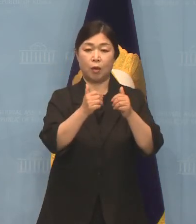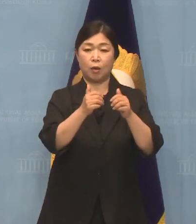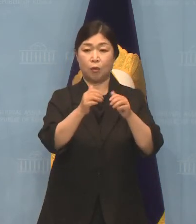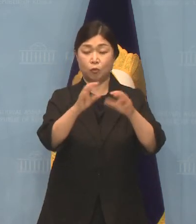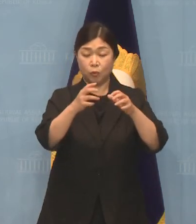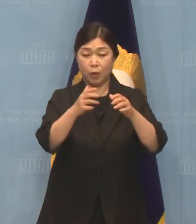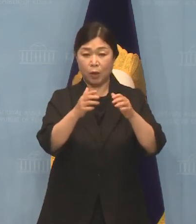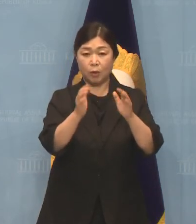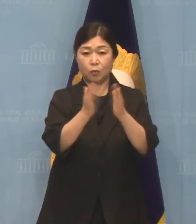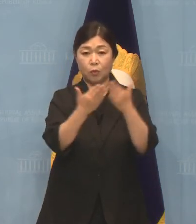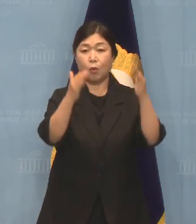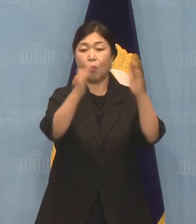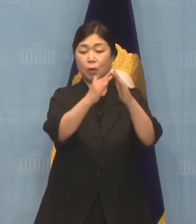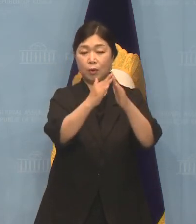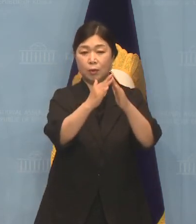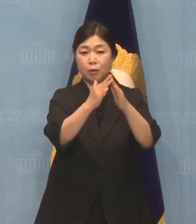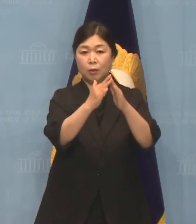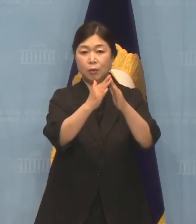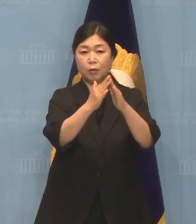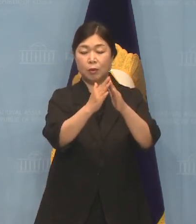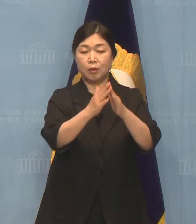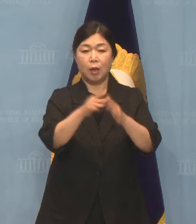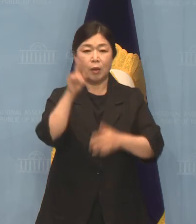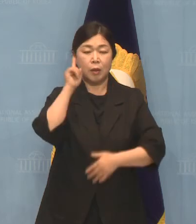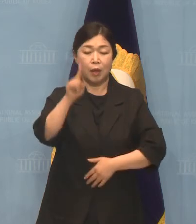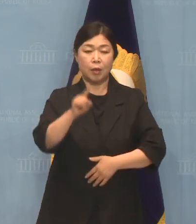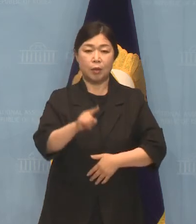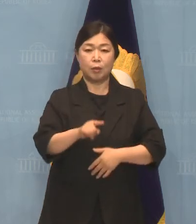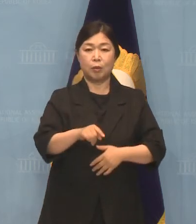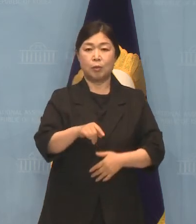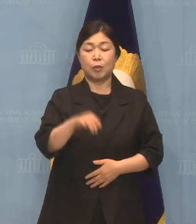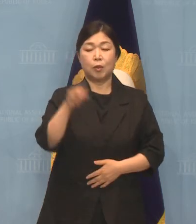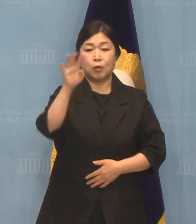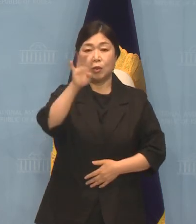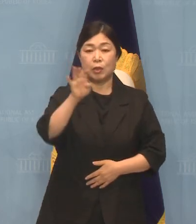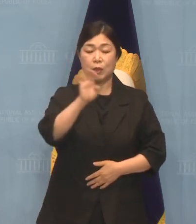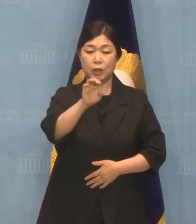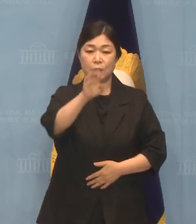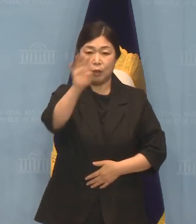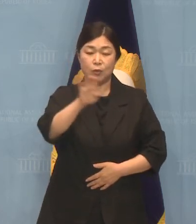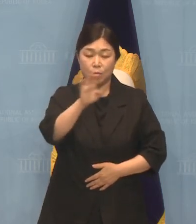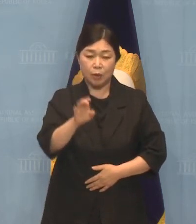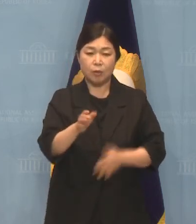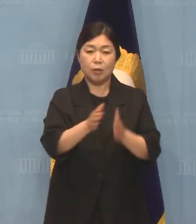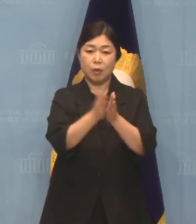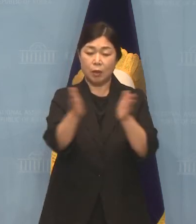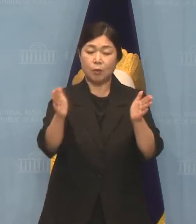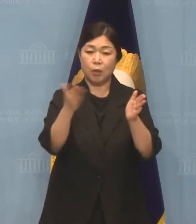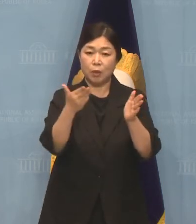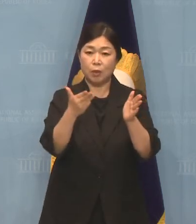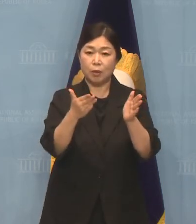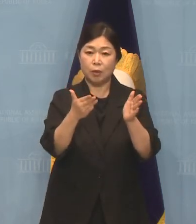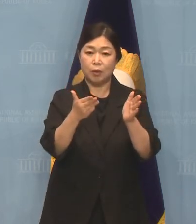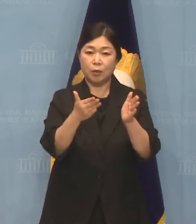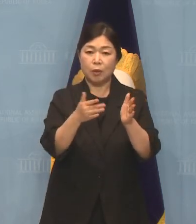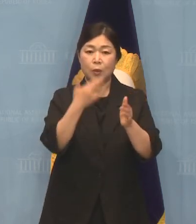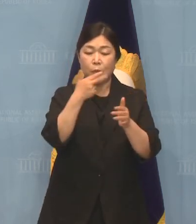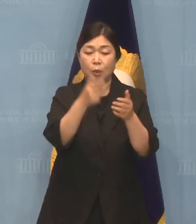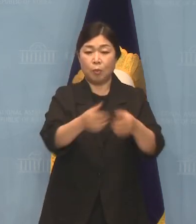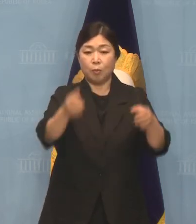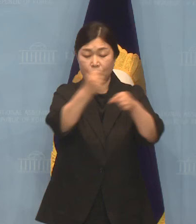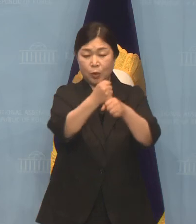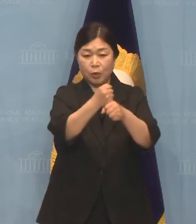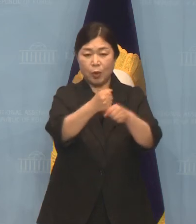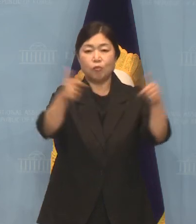내일 6월 15일 EU에서 추진한 2015년 경량 비닐봉지 소비 저감에 관한